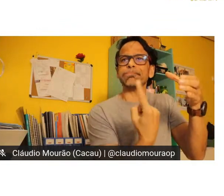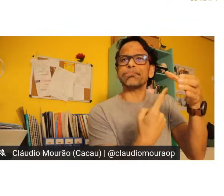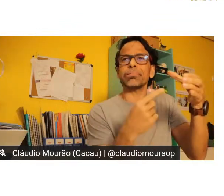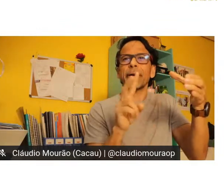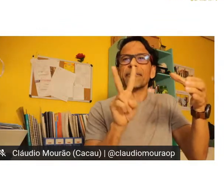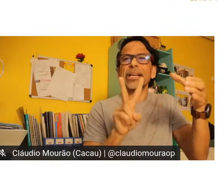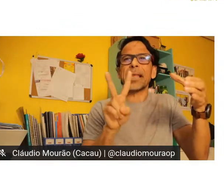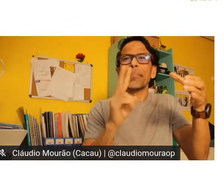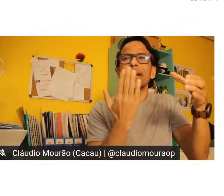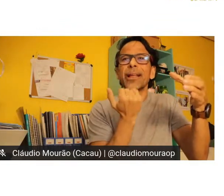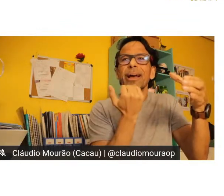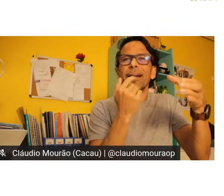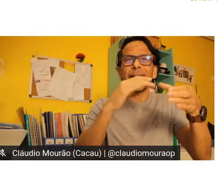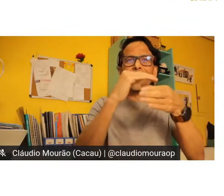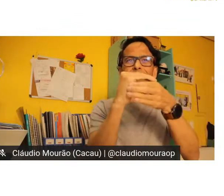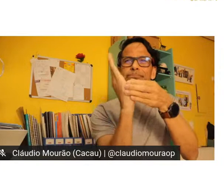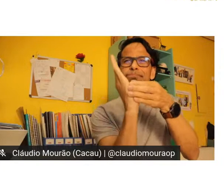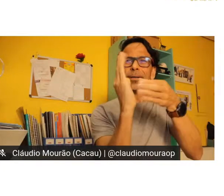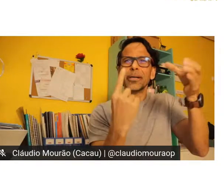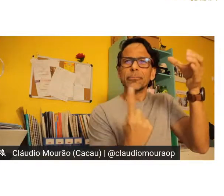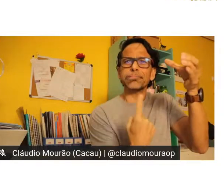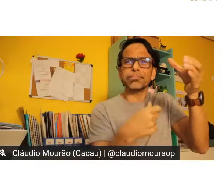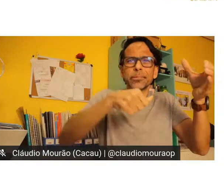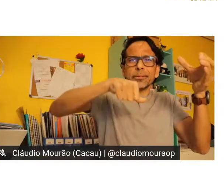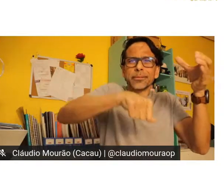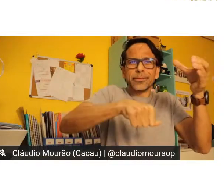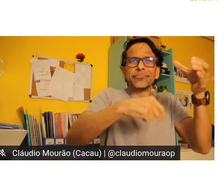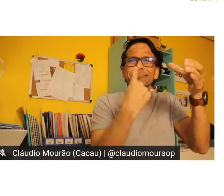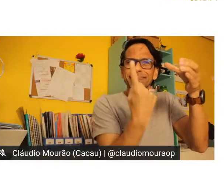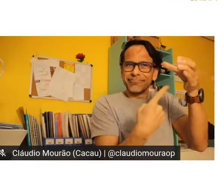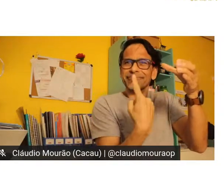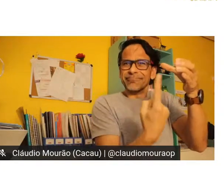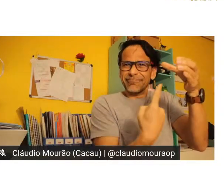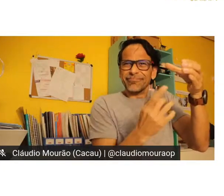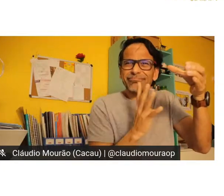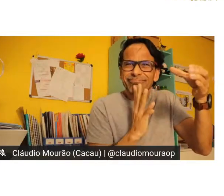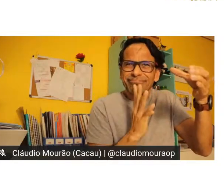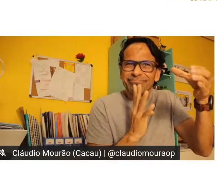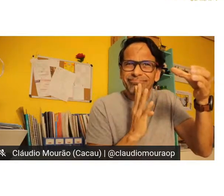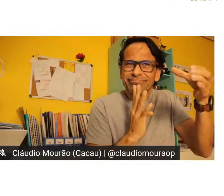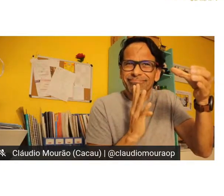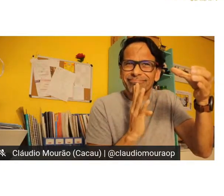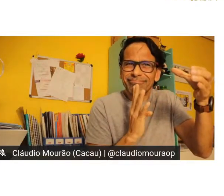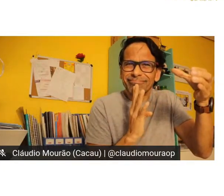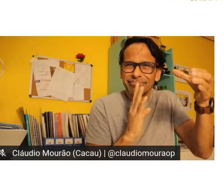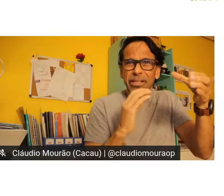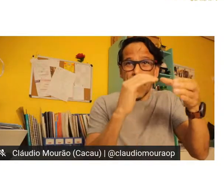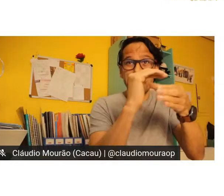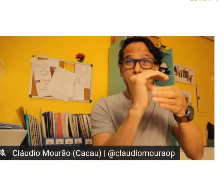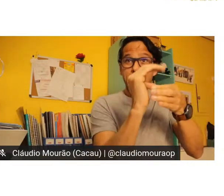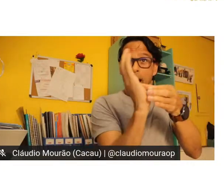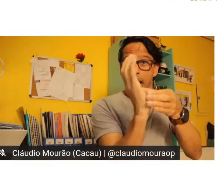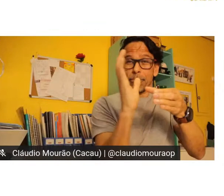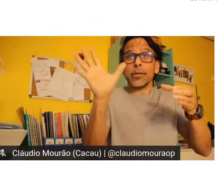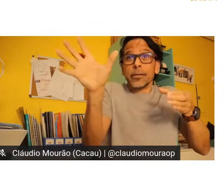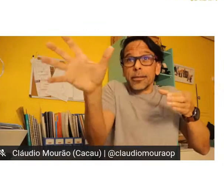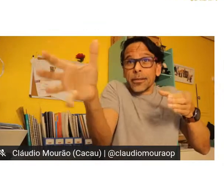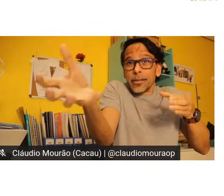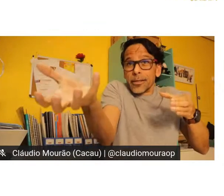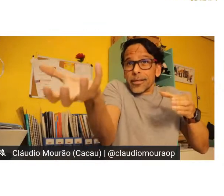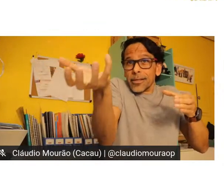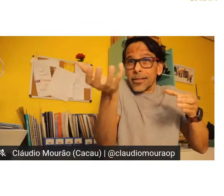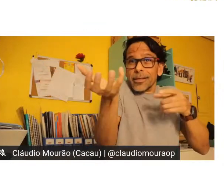o entrega assim de um processo de é como se fosse você preparar uma vitamina entendi